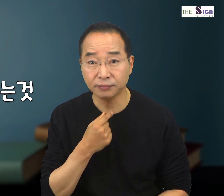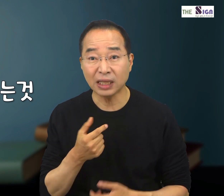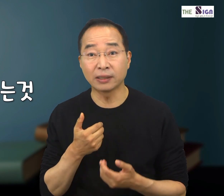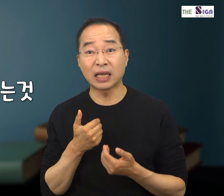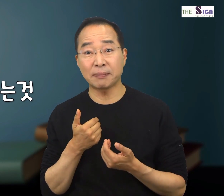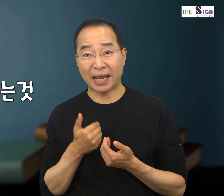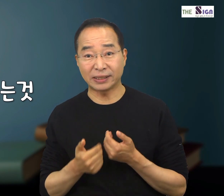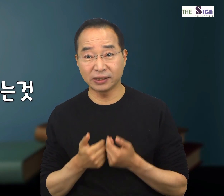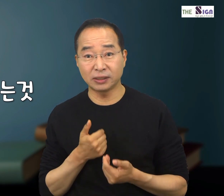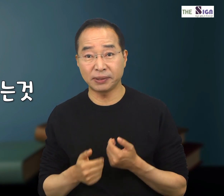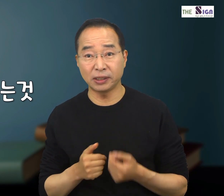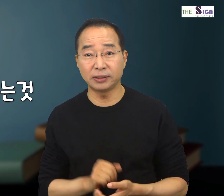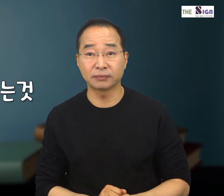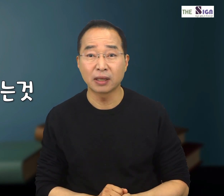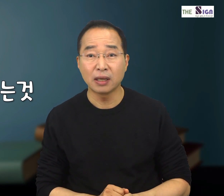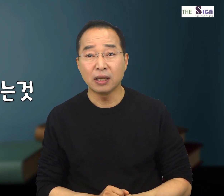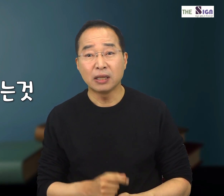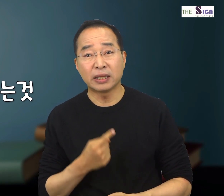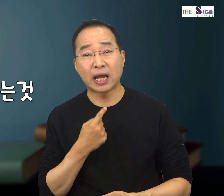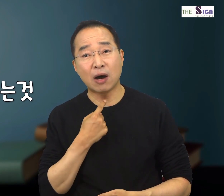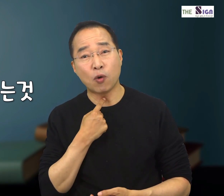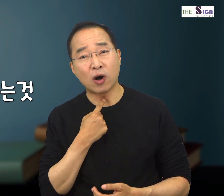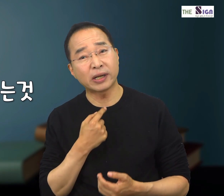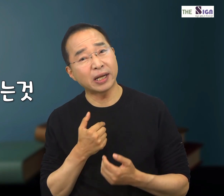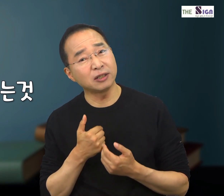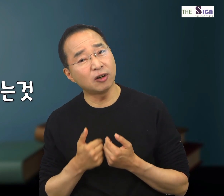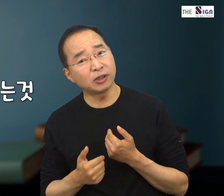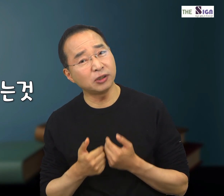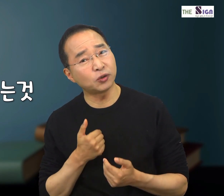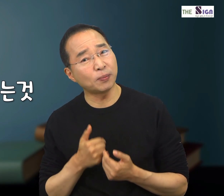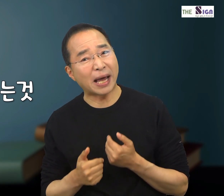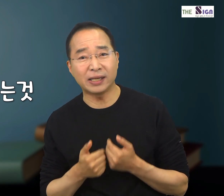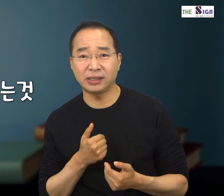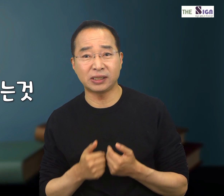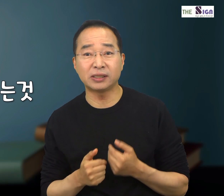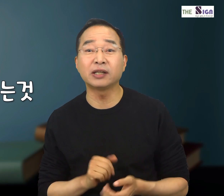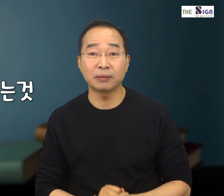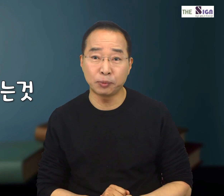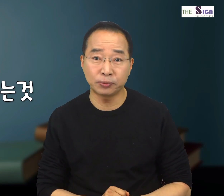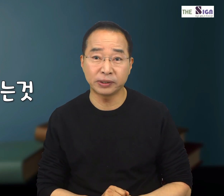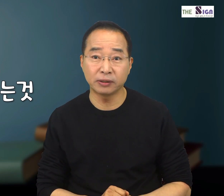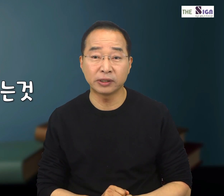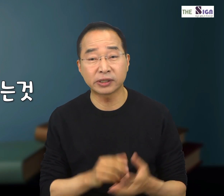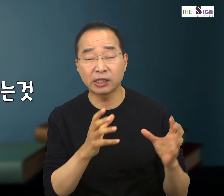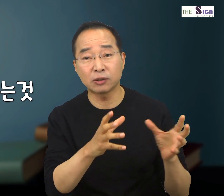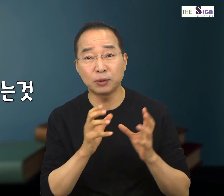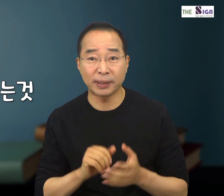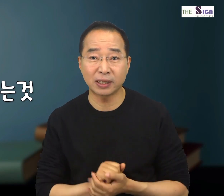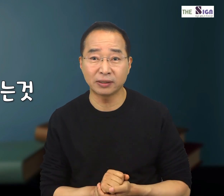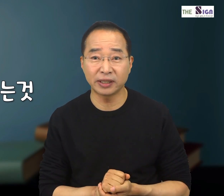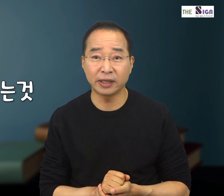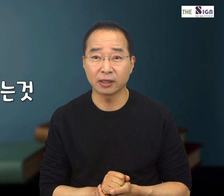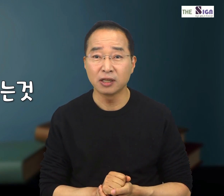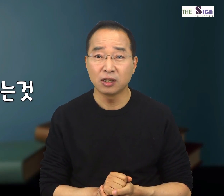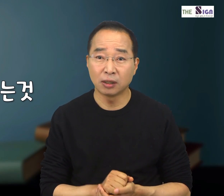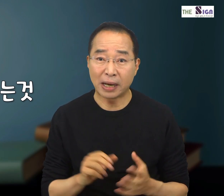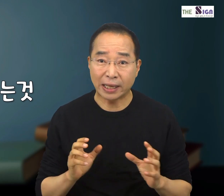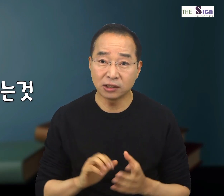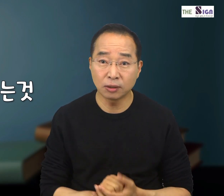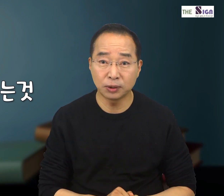그 다음에 갈등 쓰면은 내가 원하는 거는 좀 아니지, 이런 부분이에요. 내가 생일 선물 받았는데 너무 아이들 선물